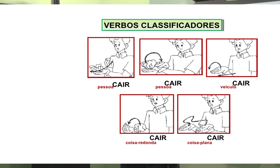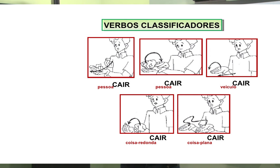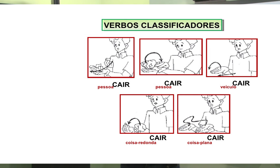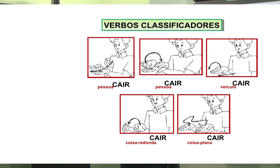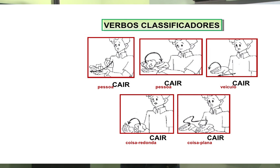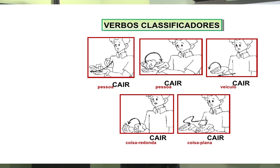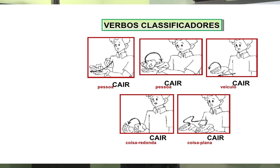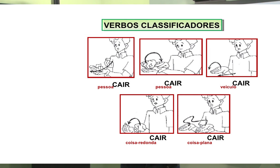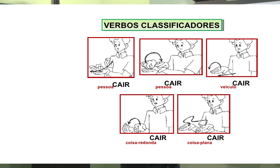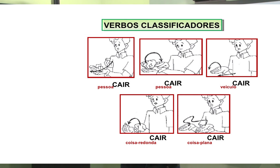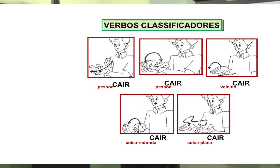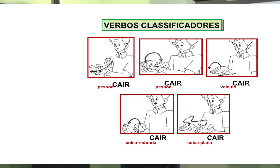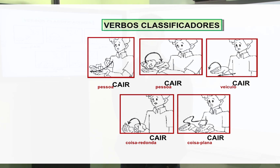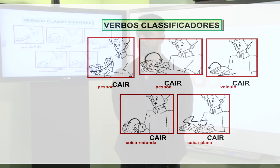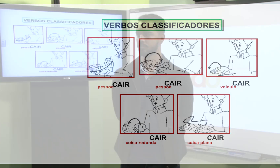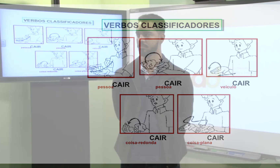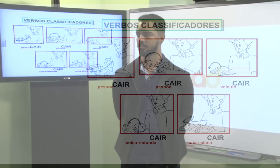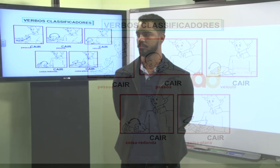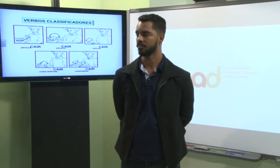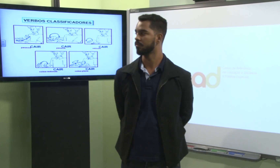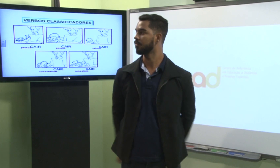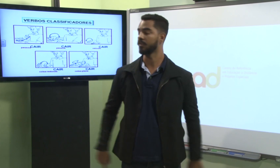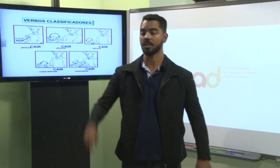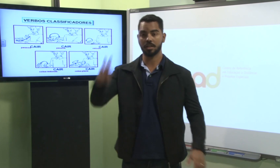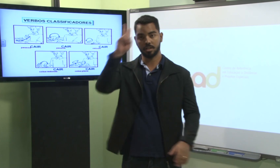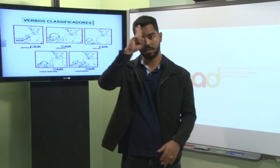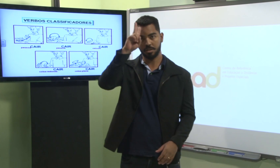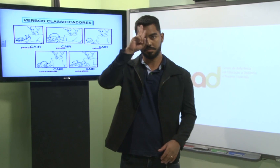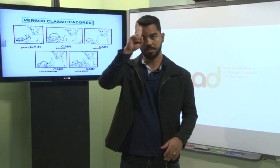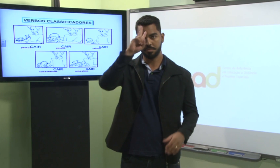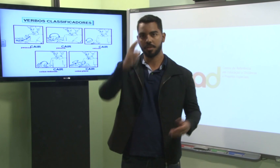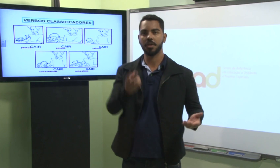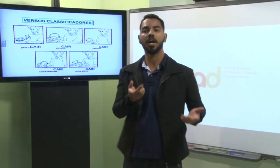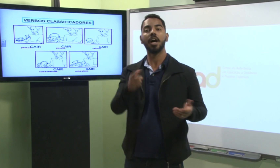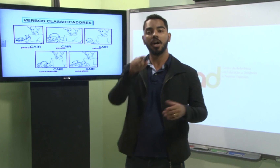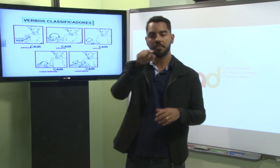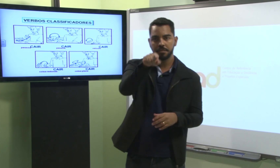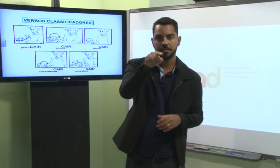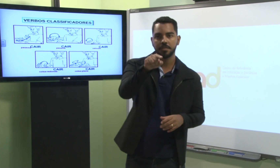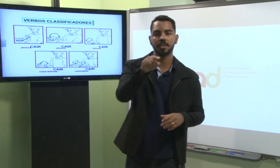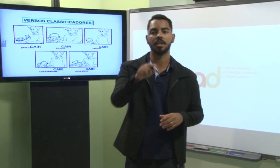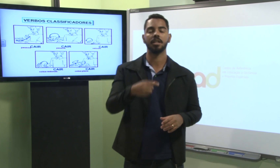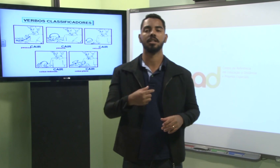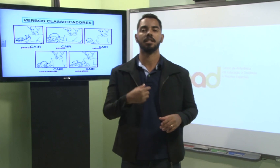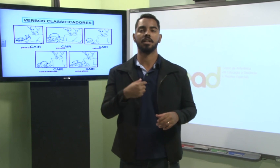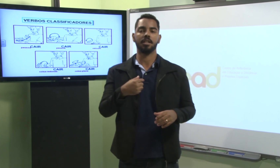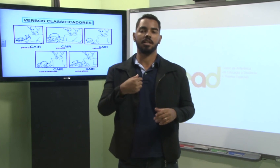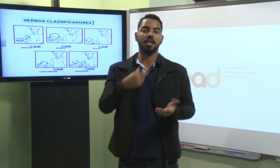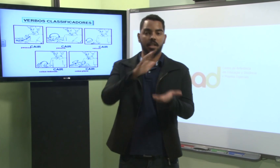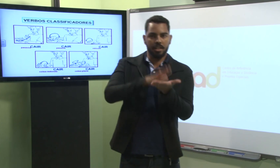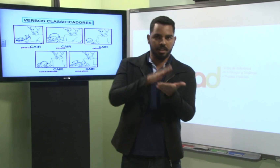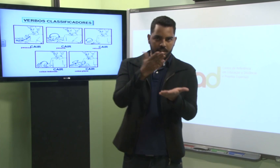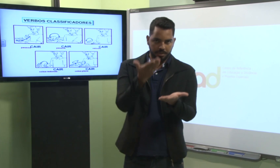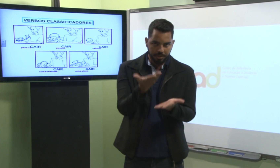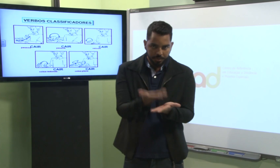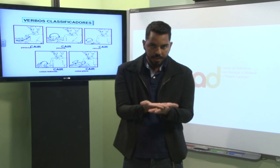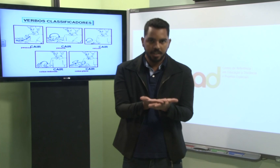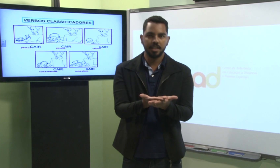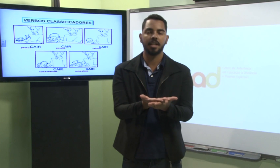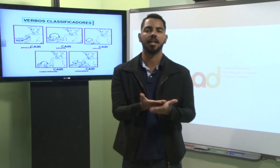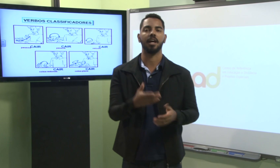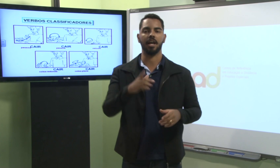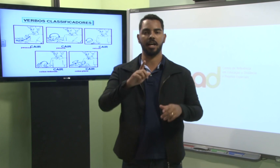caindo. Pessoal, eu gostaria de lembrar vocês aqui que a partir de agora eu vou deixar as nossas interpretações